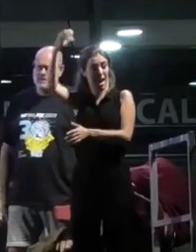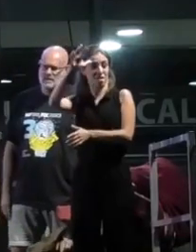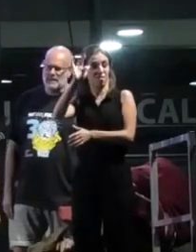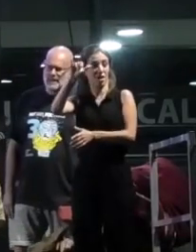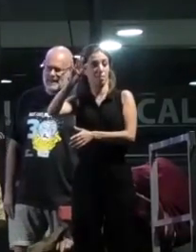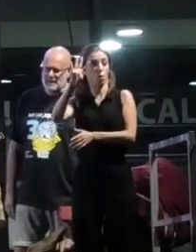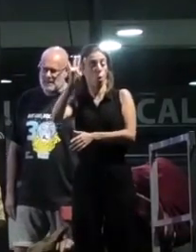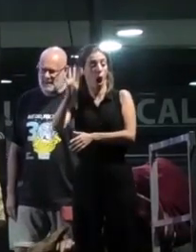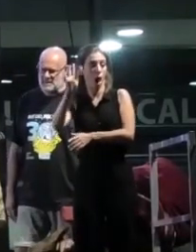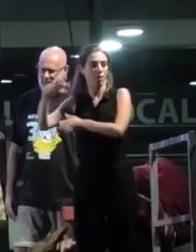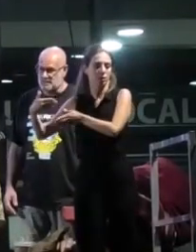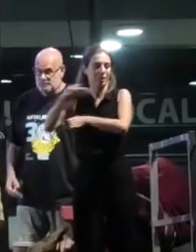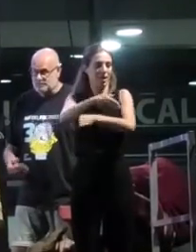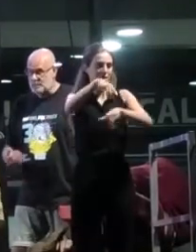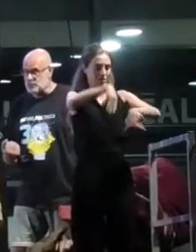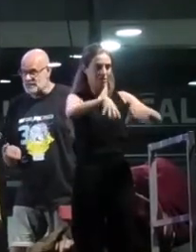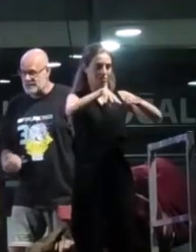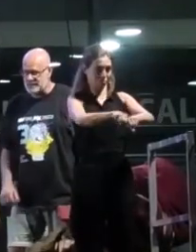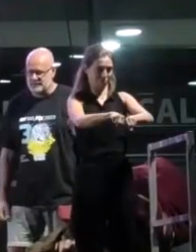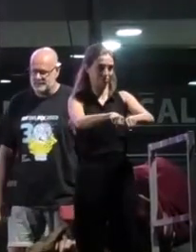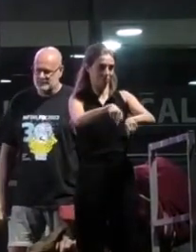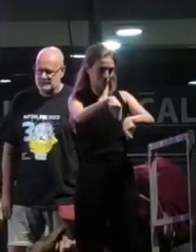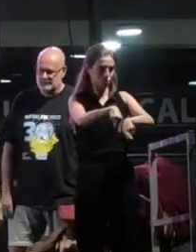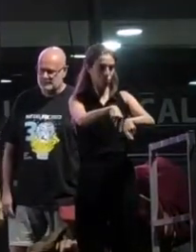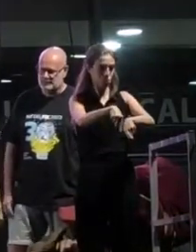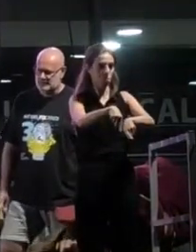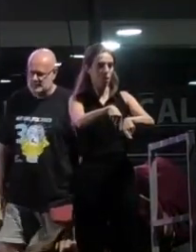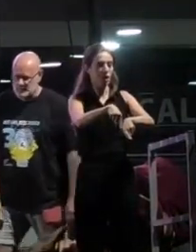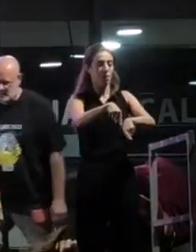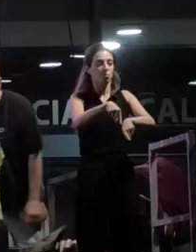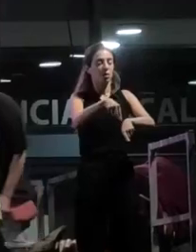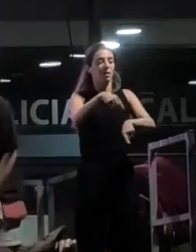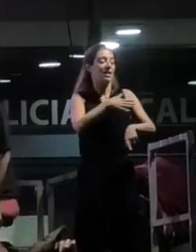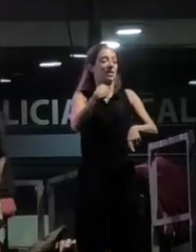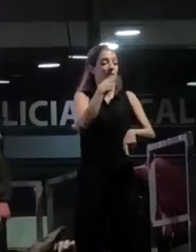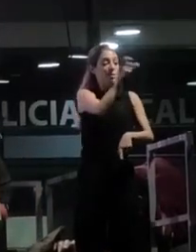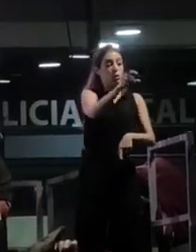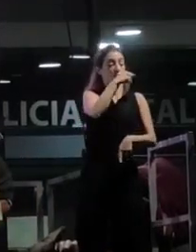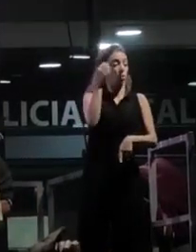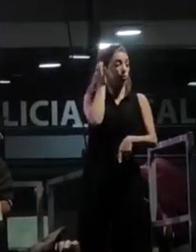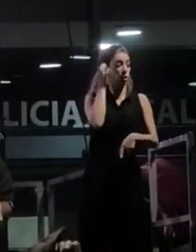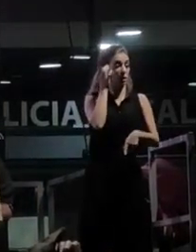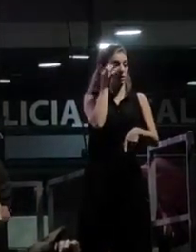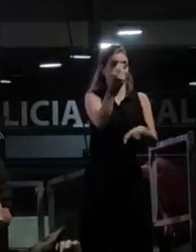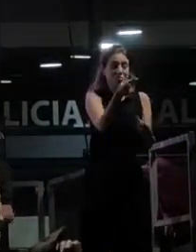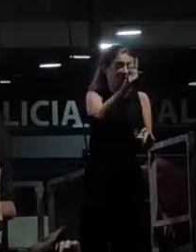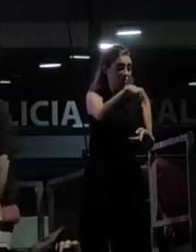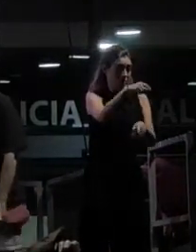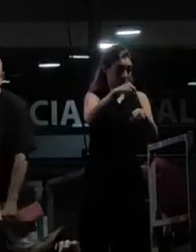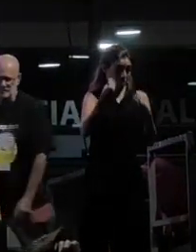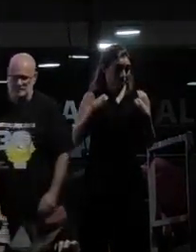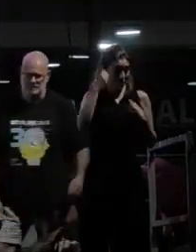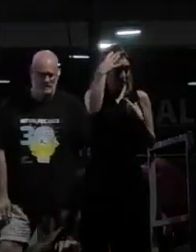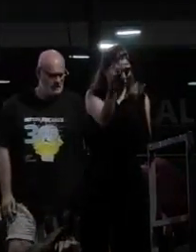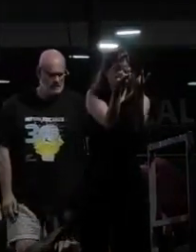vila defensada per soldats catalans, i també per homes i dones com naltros, que després de rendir-se, tot i